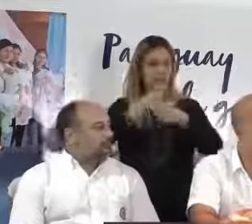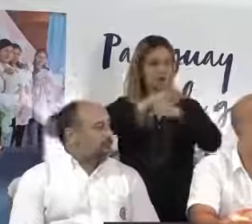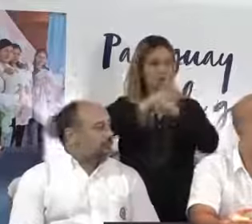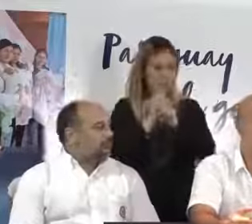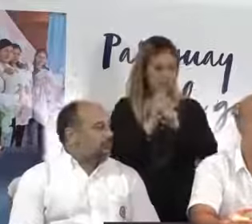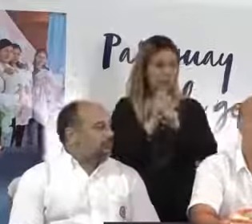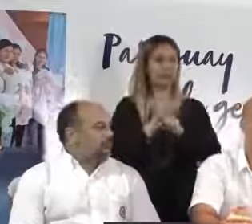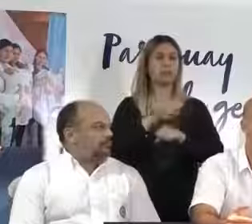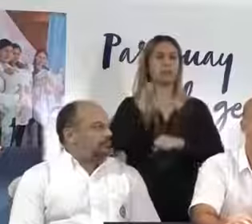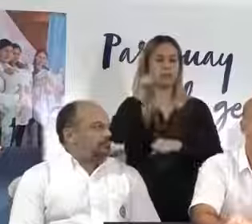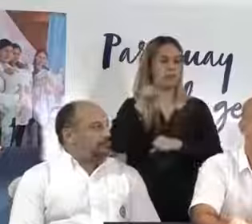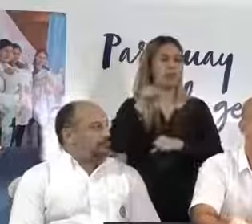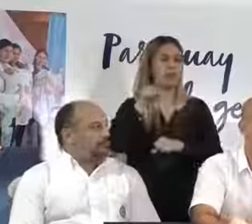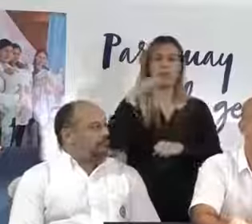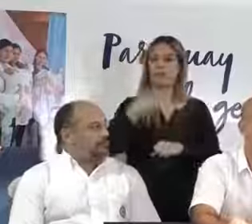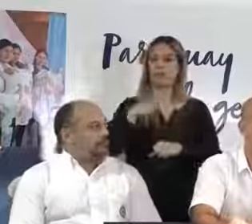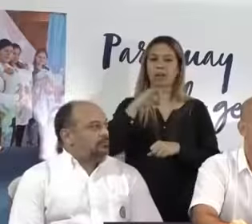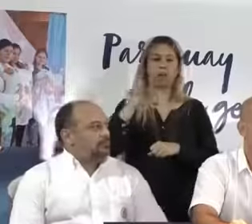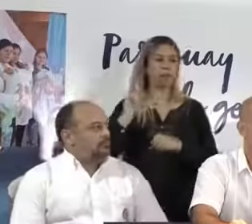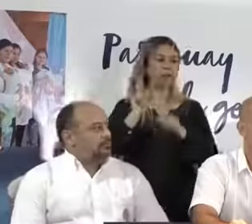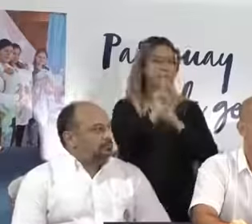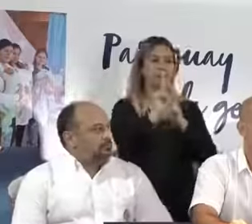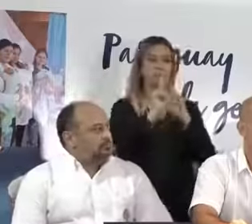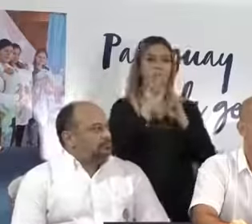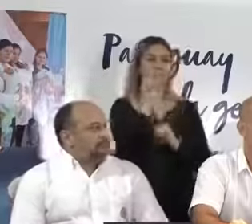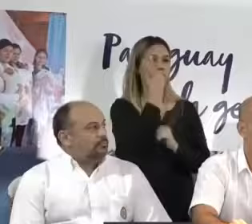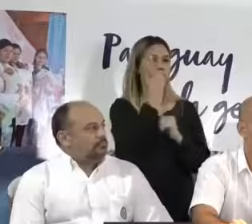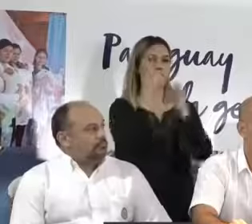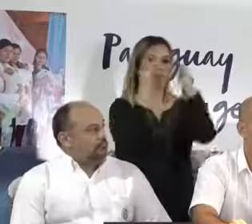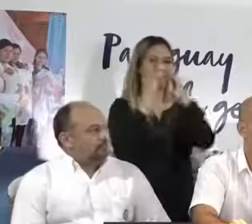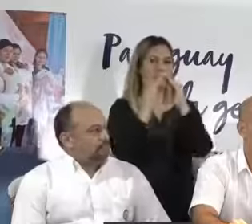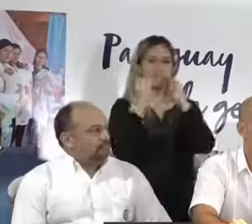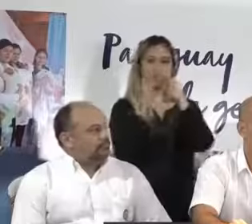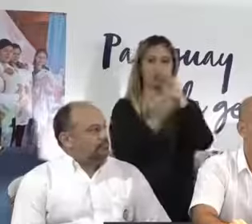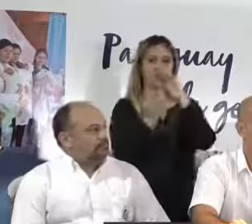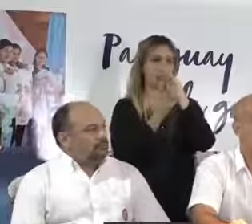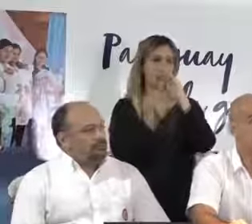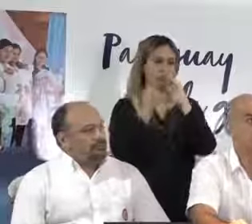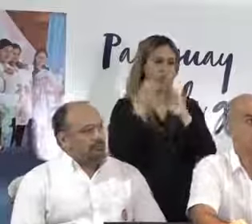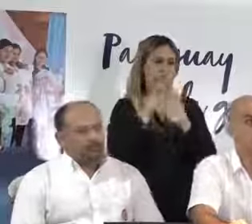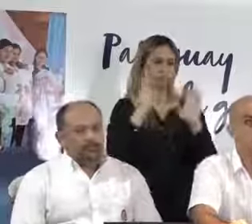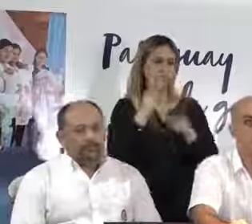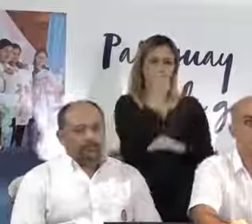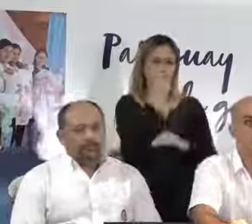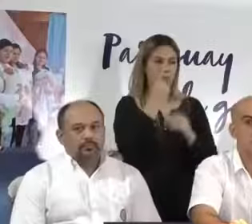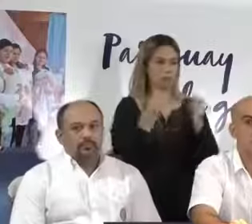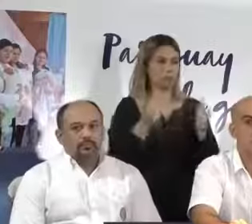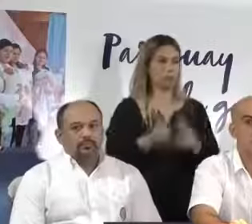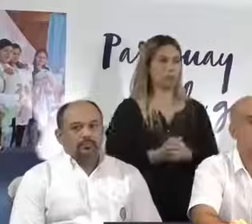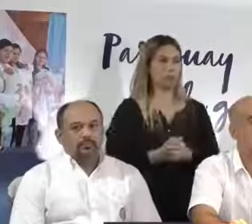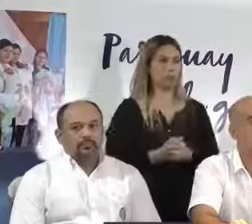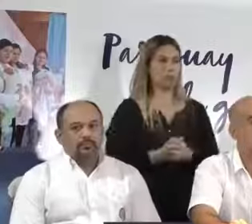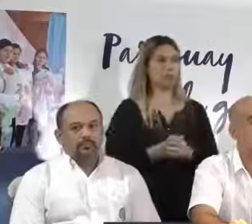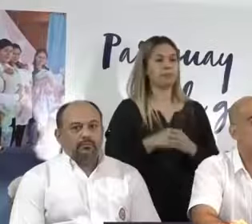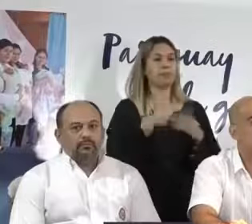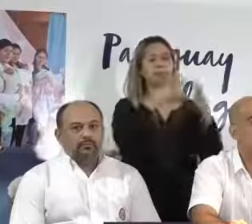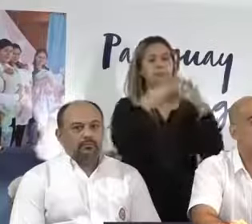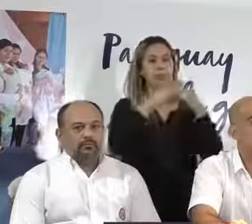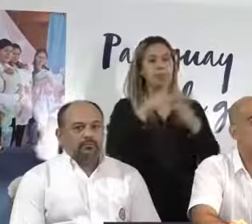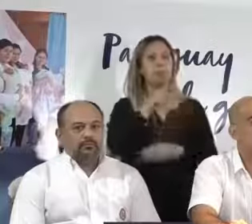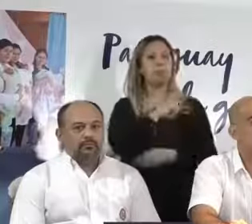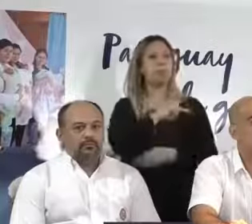indica aislamiento. Esa es la situación particular. En cuanto a las personas, ministro, que desean